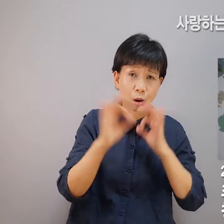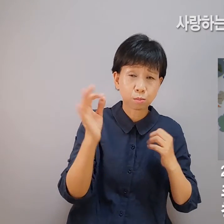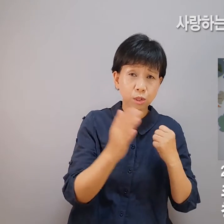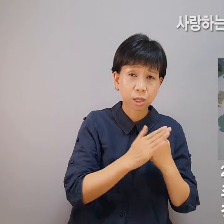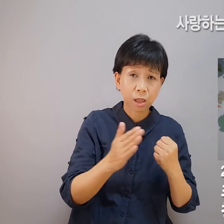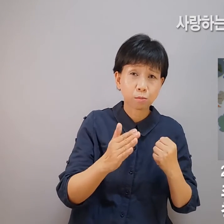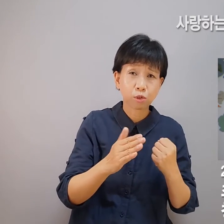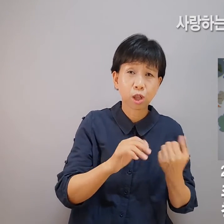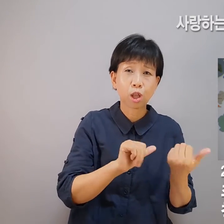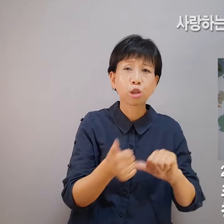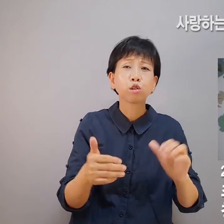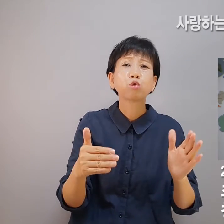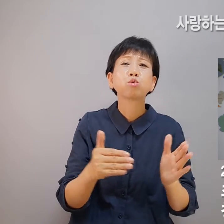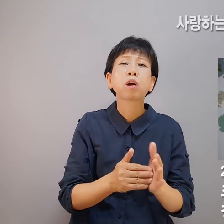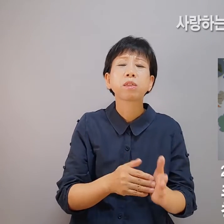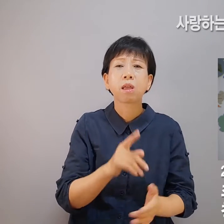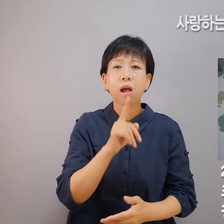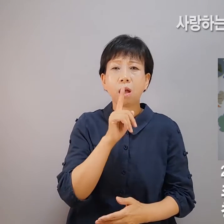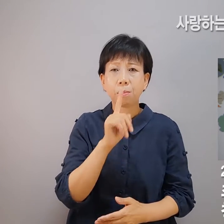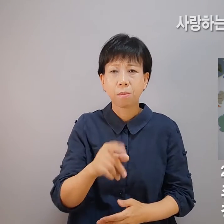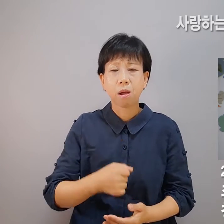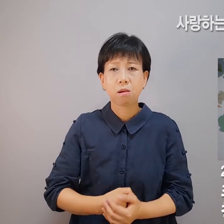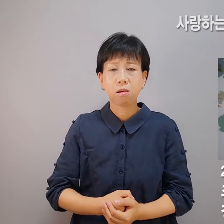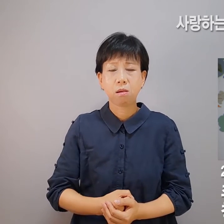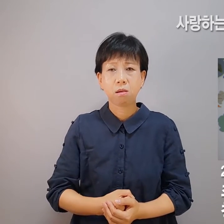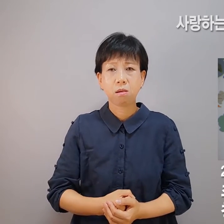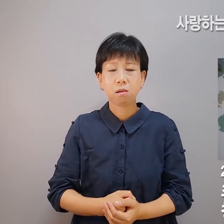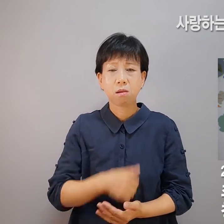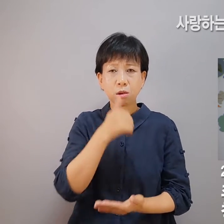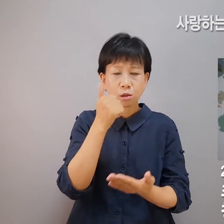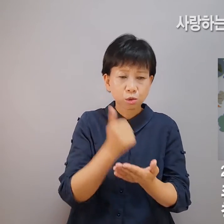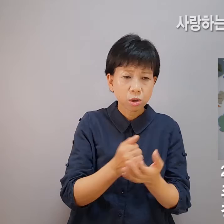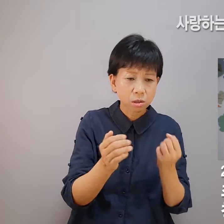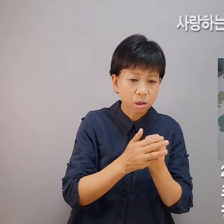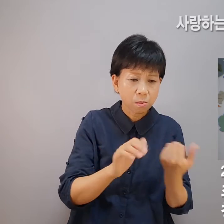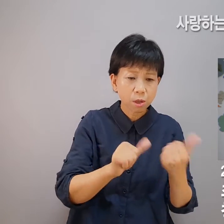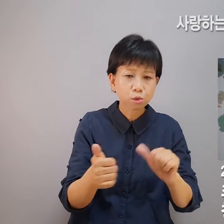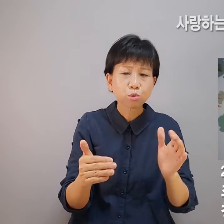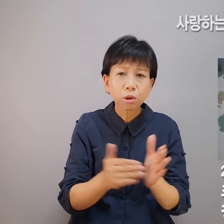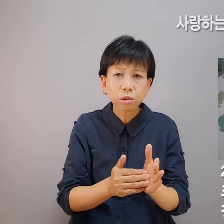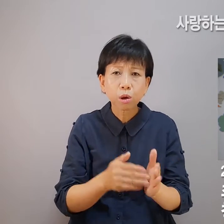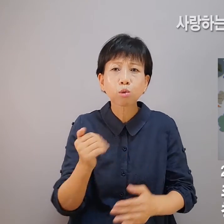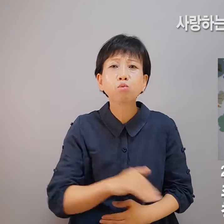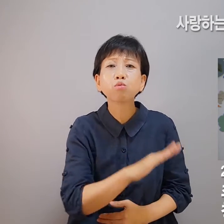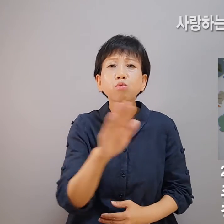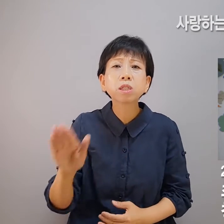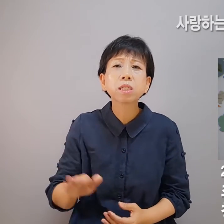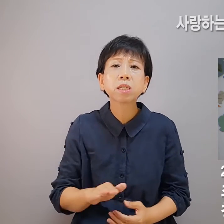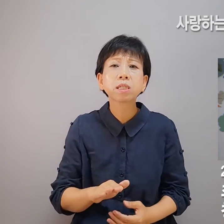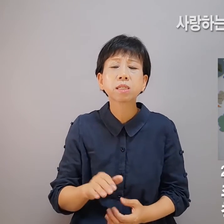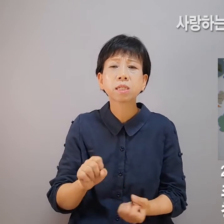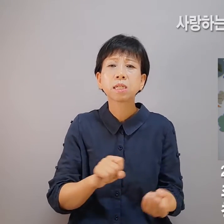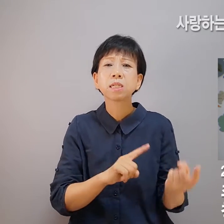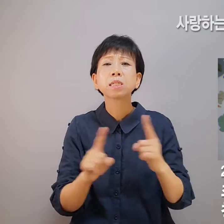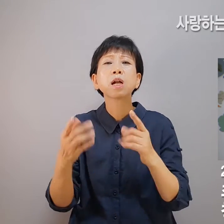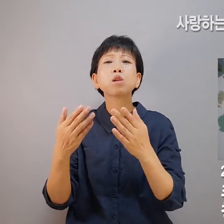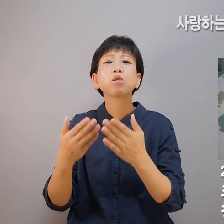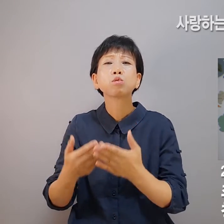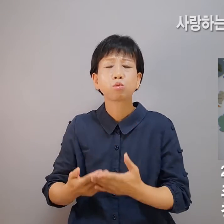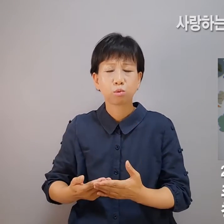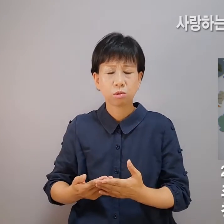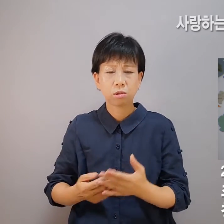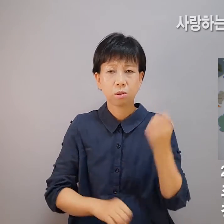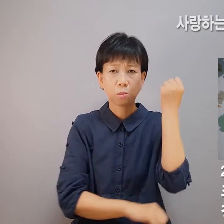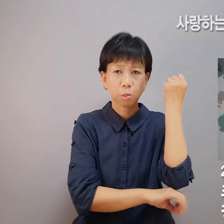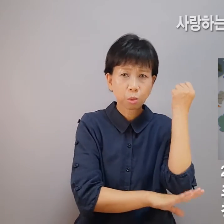1절부터 나와요. 허물과제로 죽었던 너희를 어떻게 하셨도다? 살리셨도다. 본질상 진노의